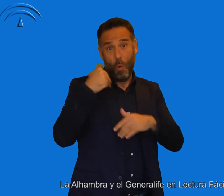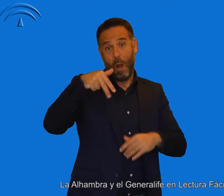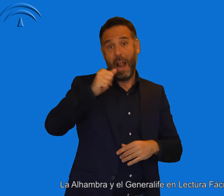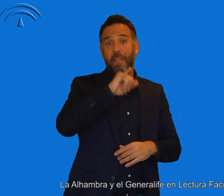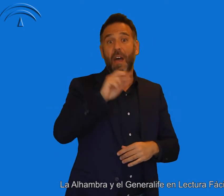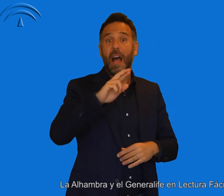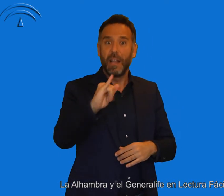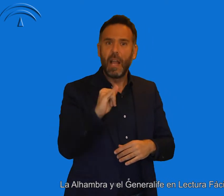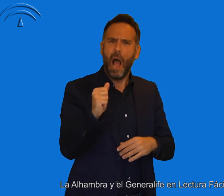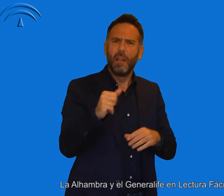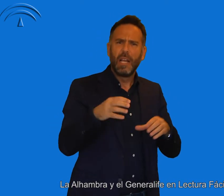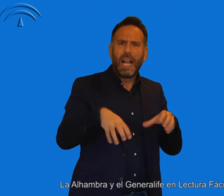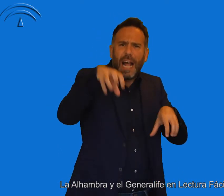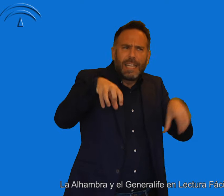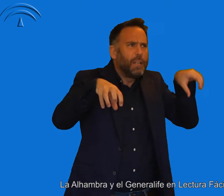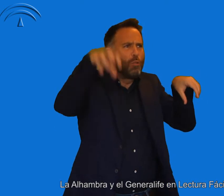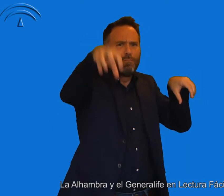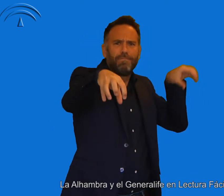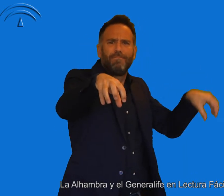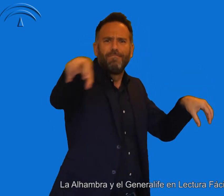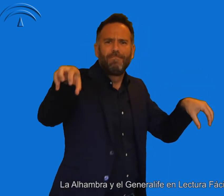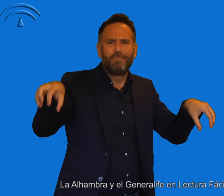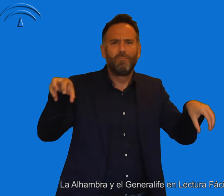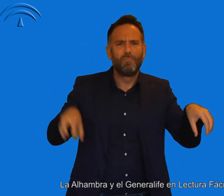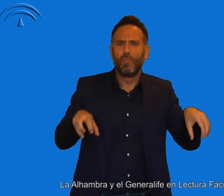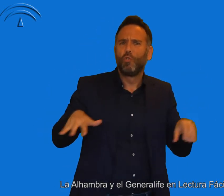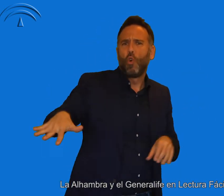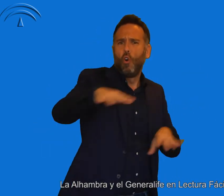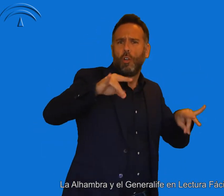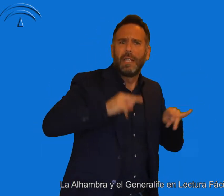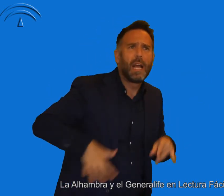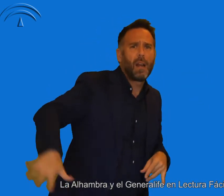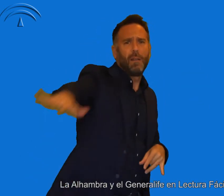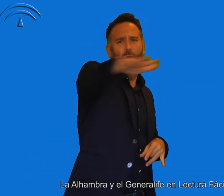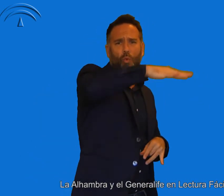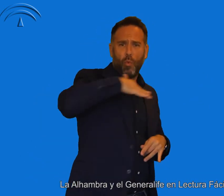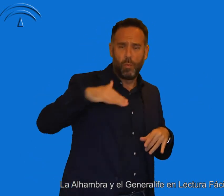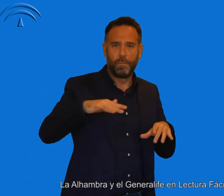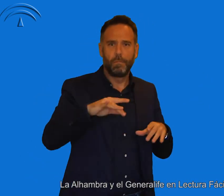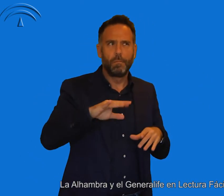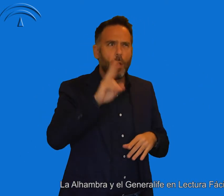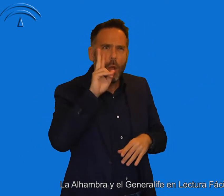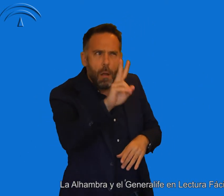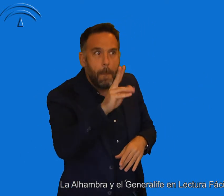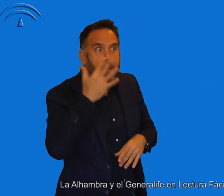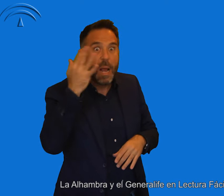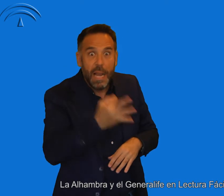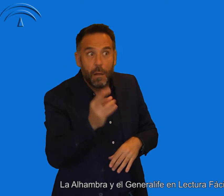fortaleza. Los nazaríes tenían muchos castillos y atalayas repartidos por todo su